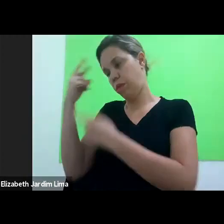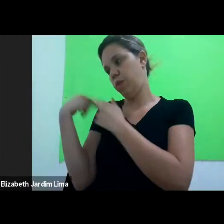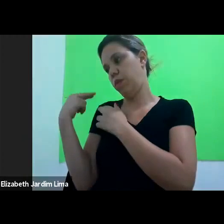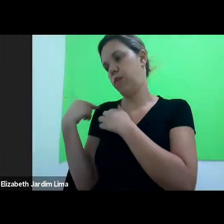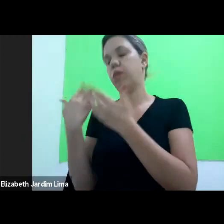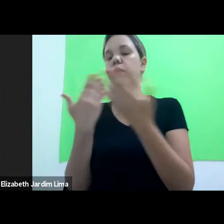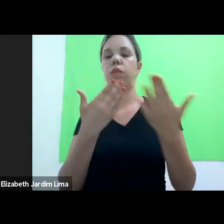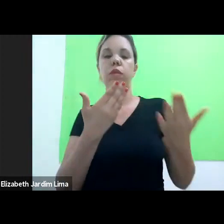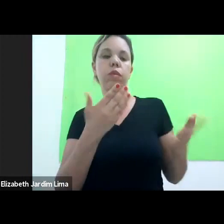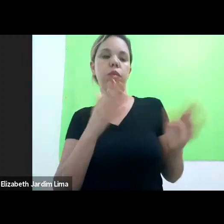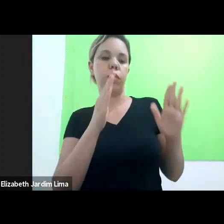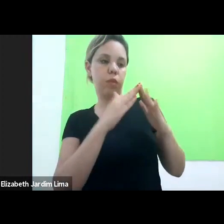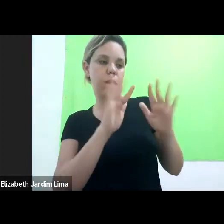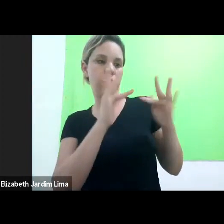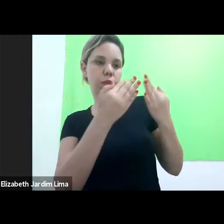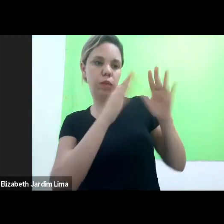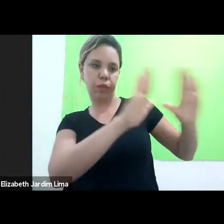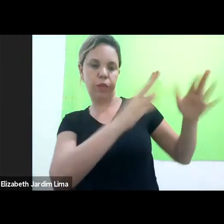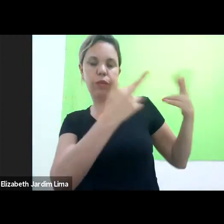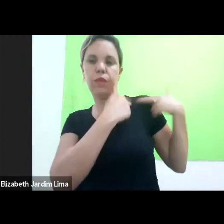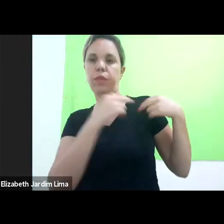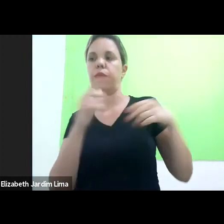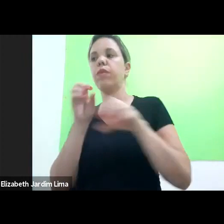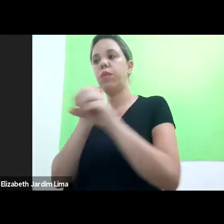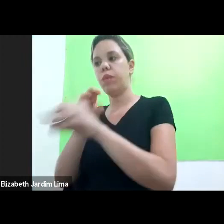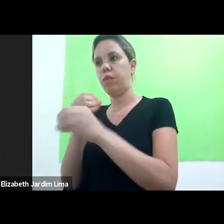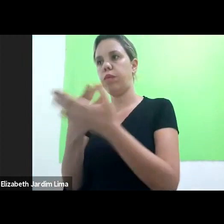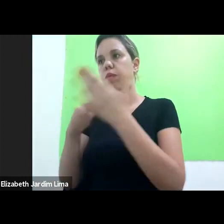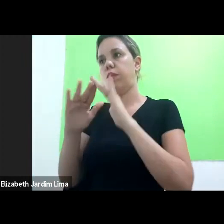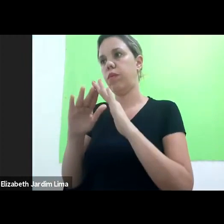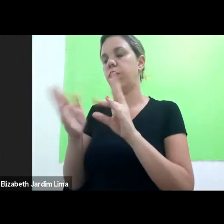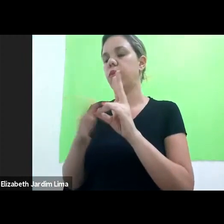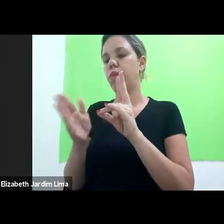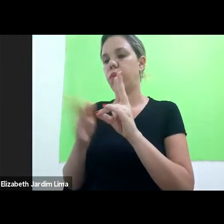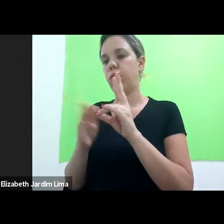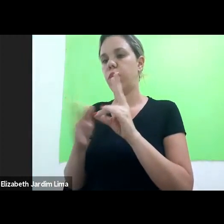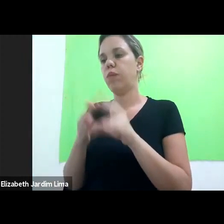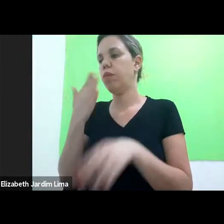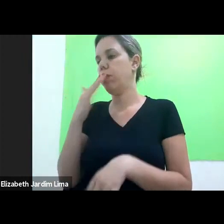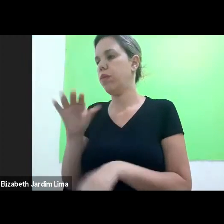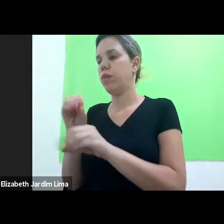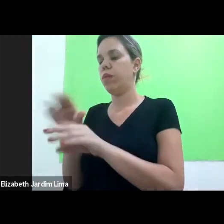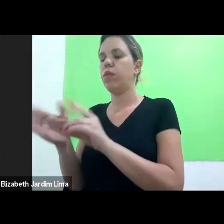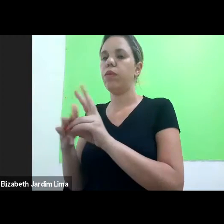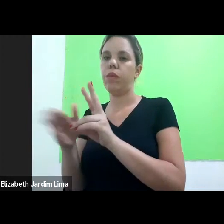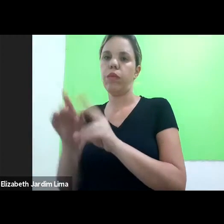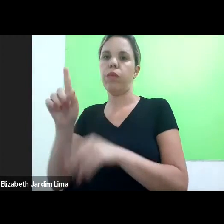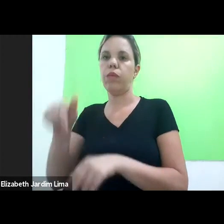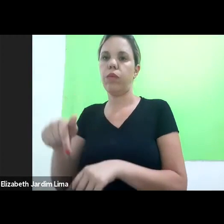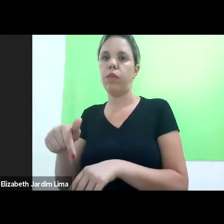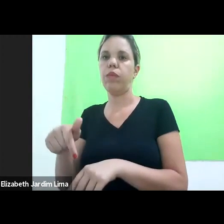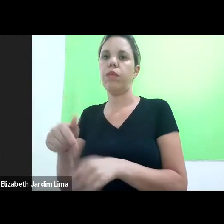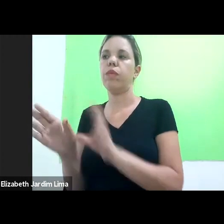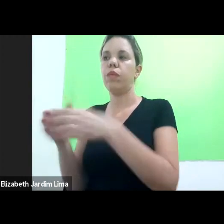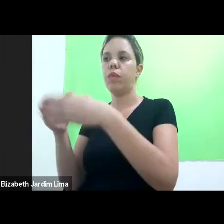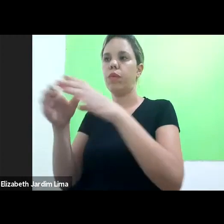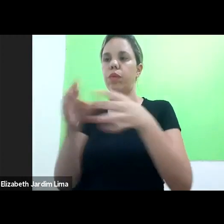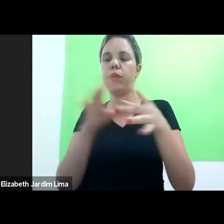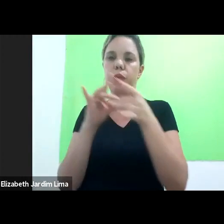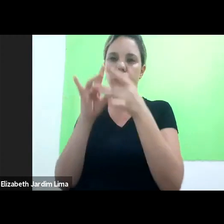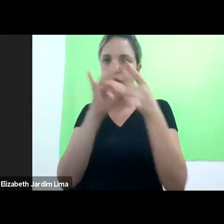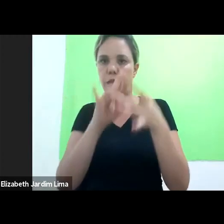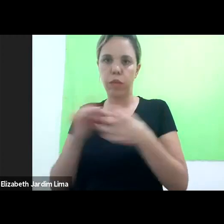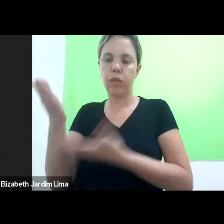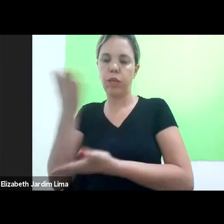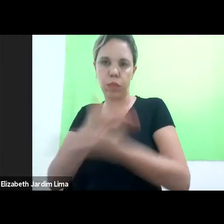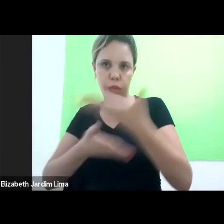aos pais. Não, a educação escolar indígena e a educação da criança indígena, ela é comunitária, todos fazem